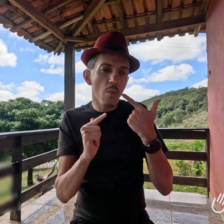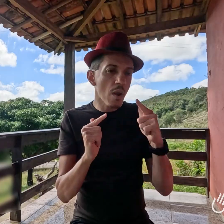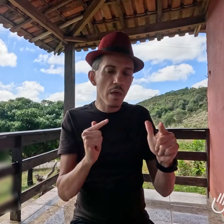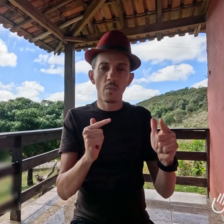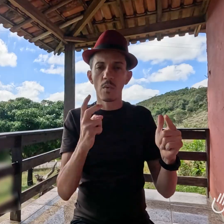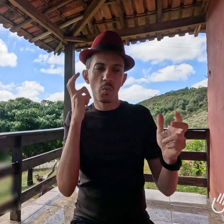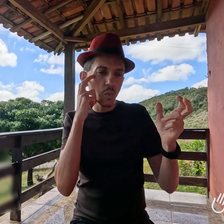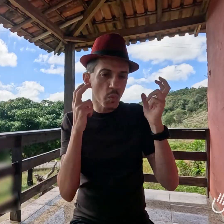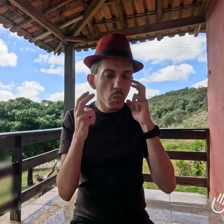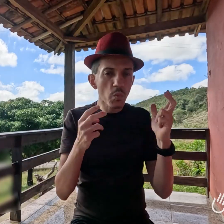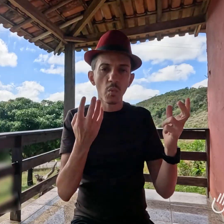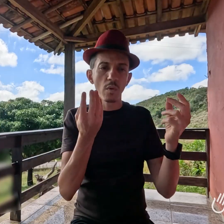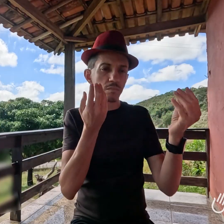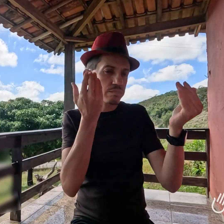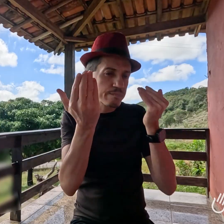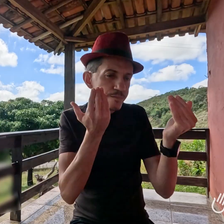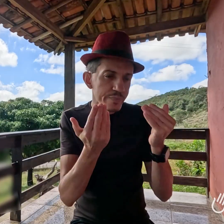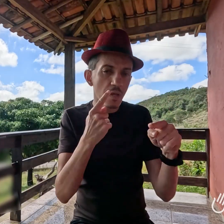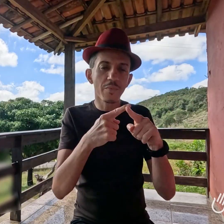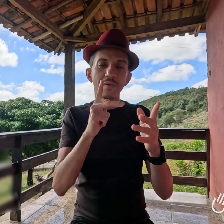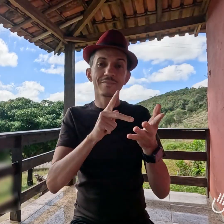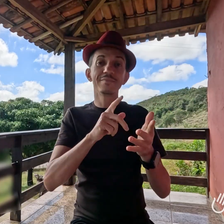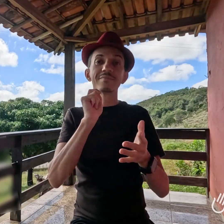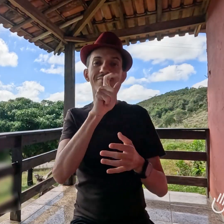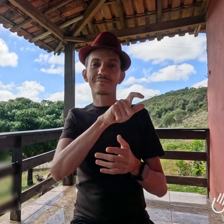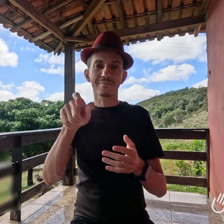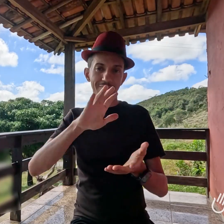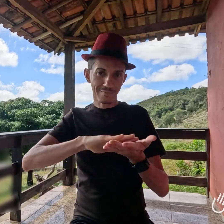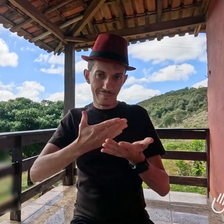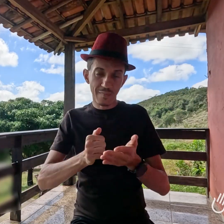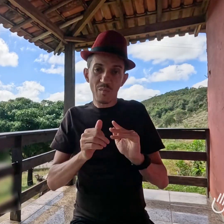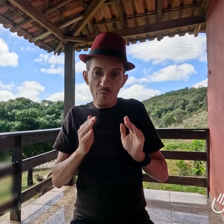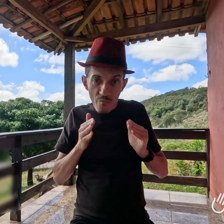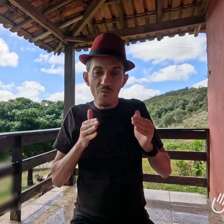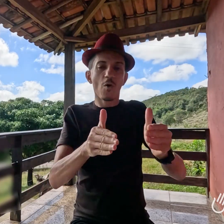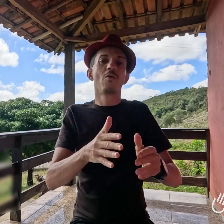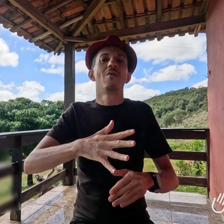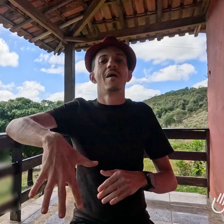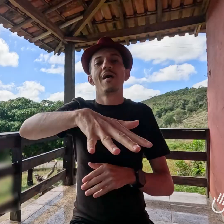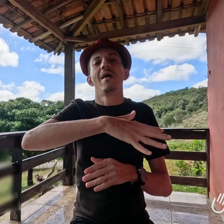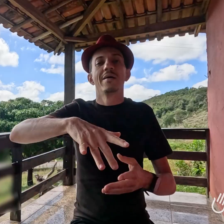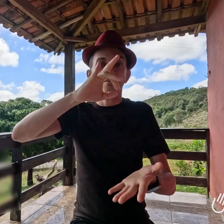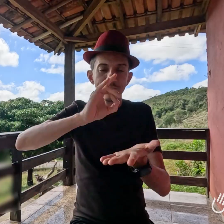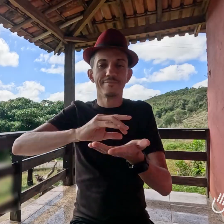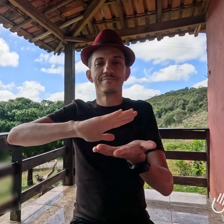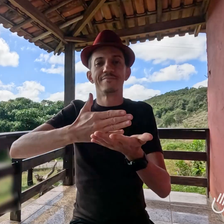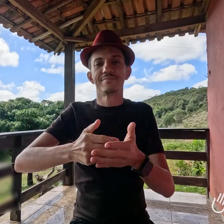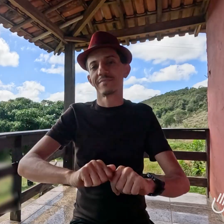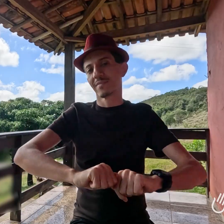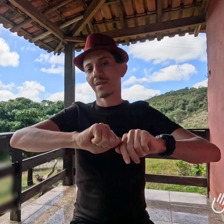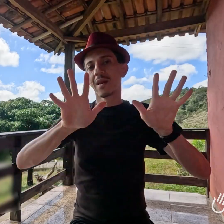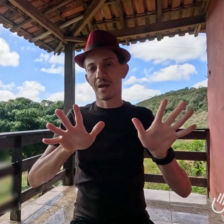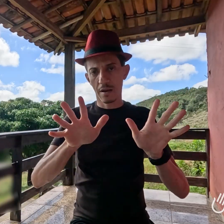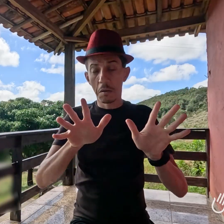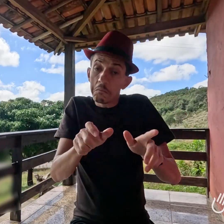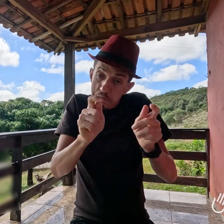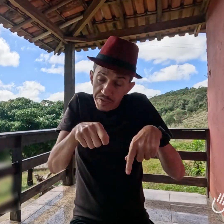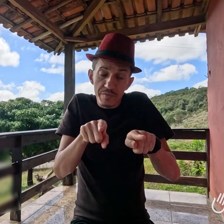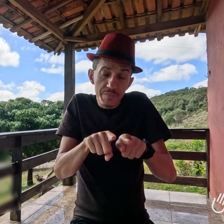vai entender a lógica da Libras versus a lógica do português e técnicas de tradução e interpretação,